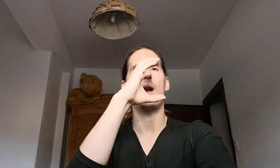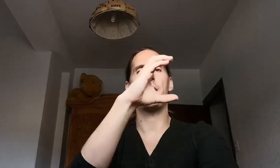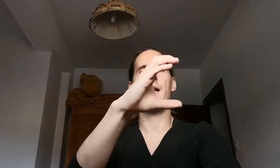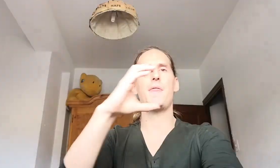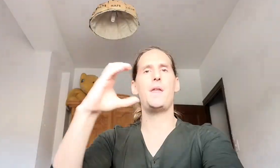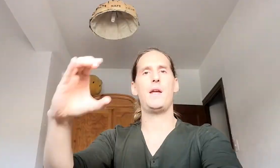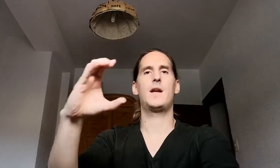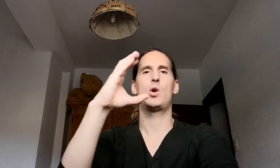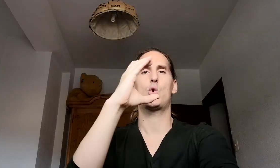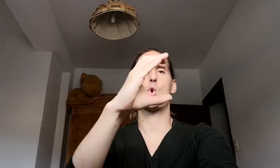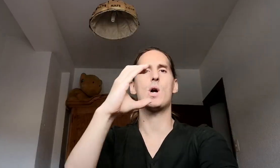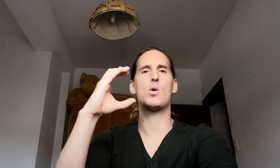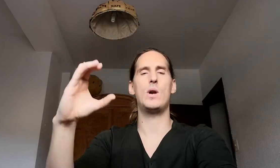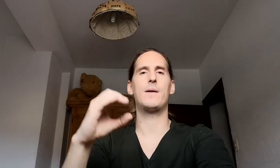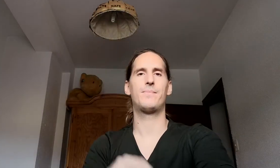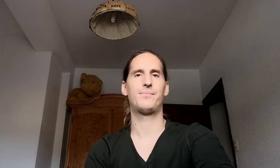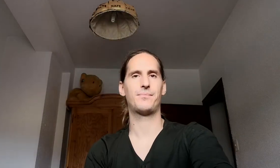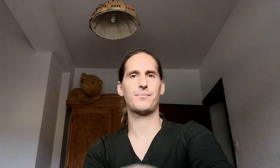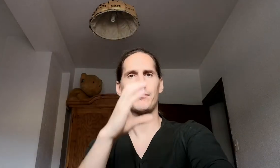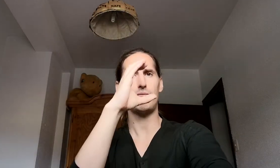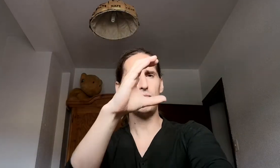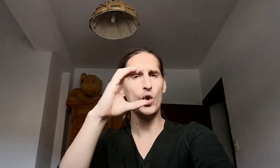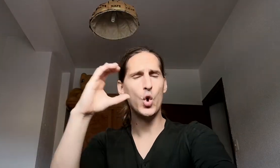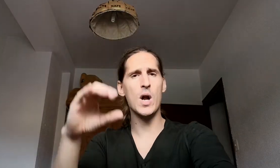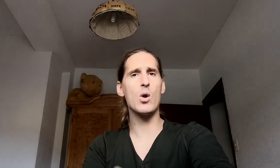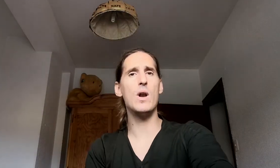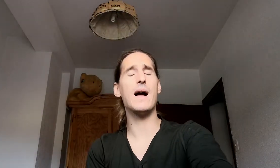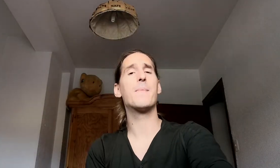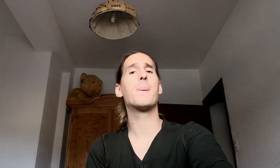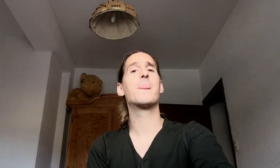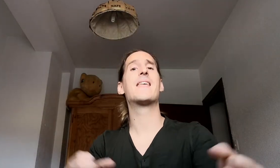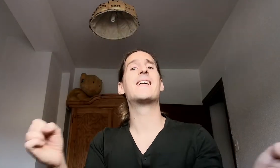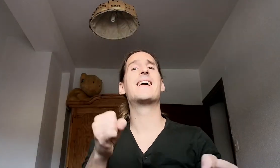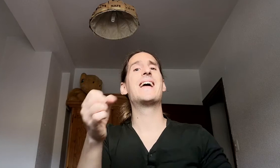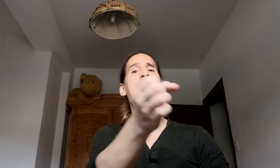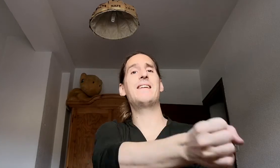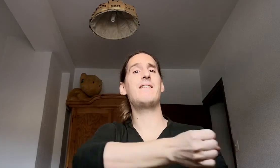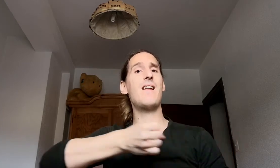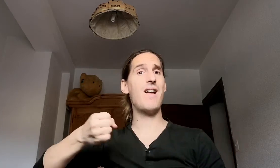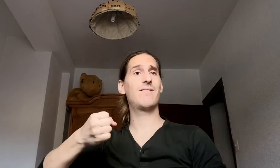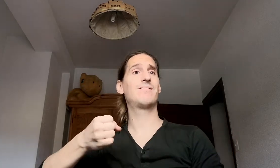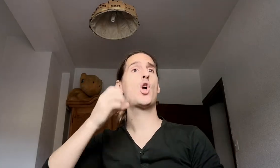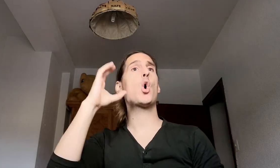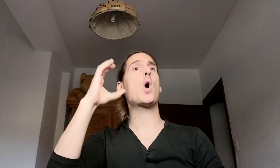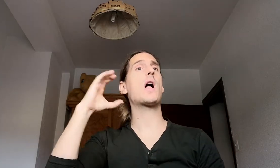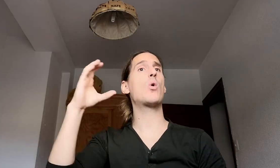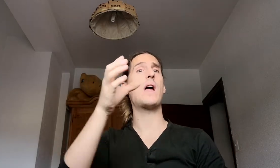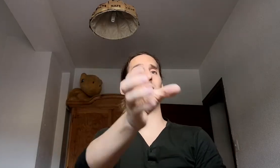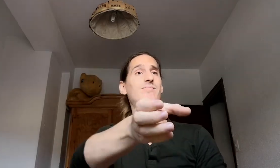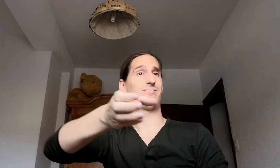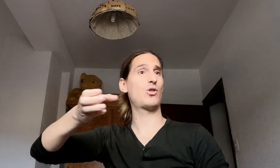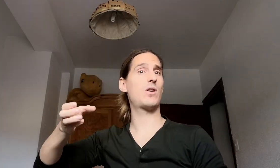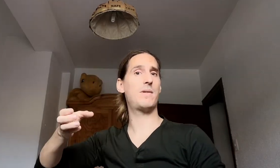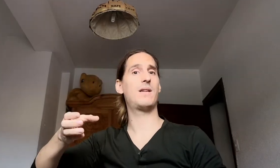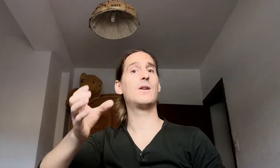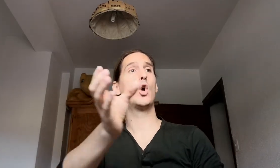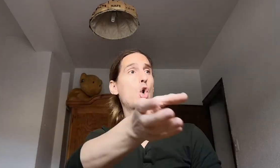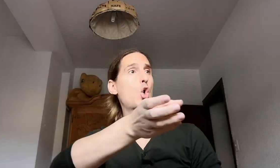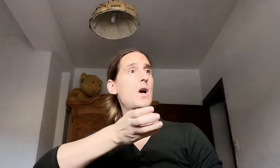Coca-Cola. CC. Coca-Cola. Coca-Cola. ¿Nevera? Coca-Cola. Cógeme